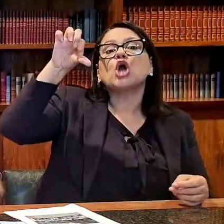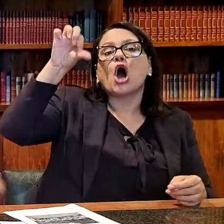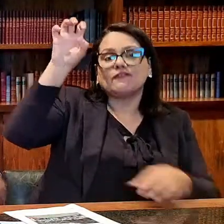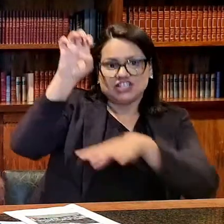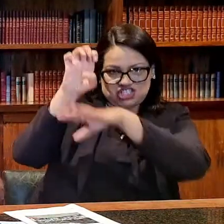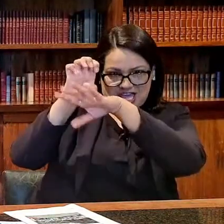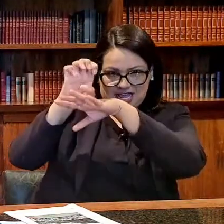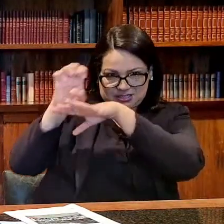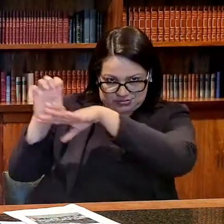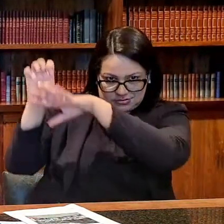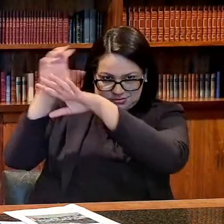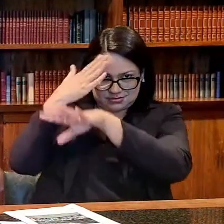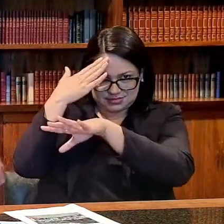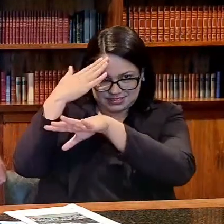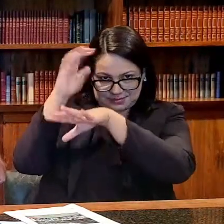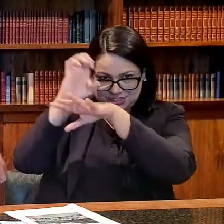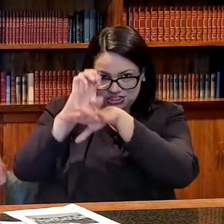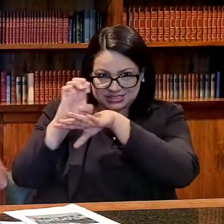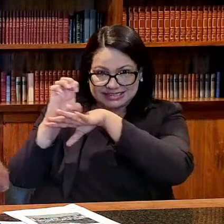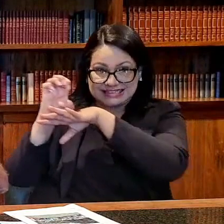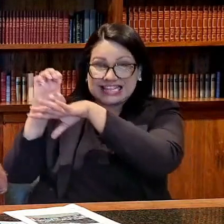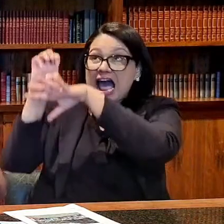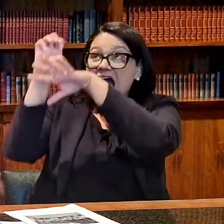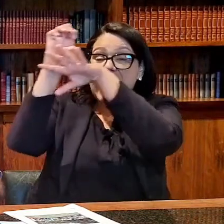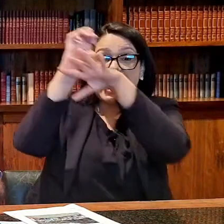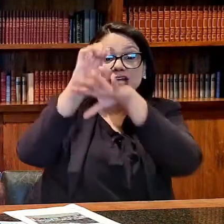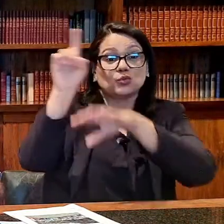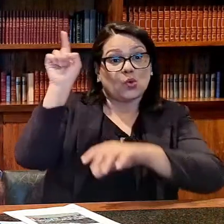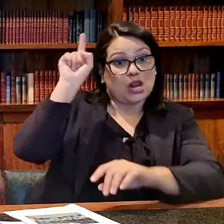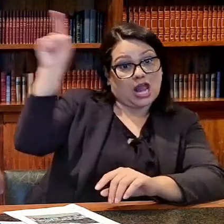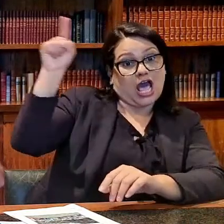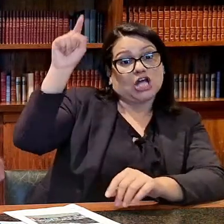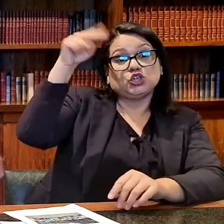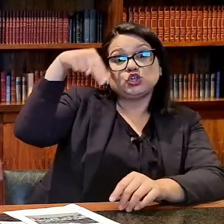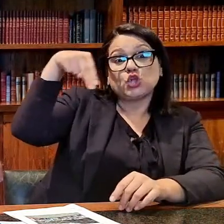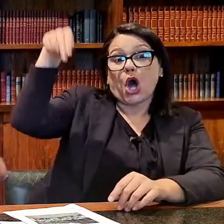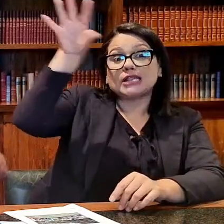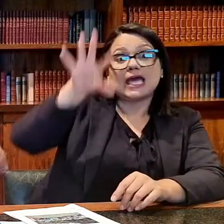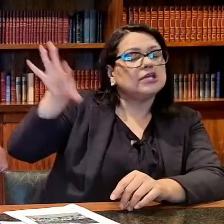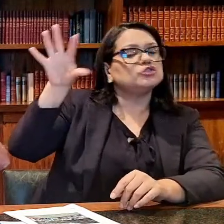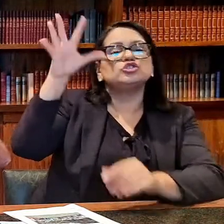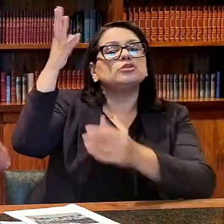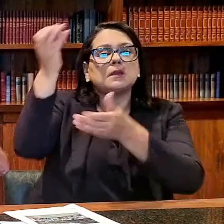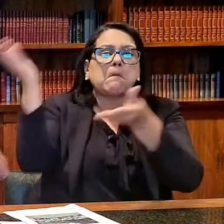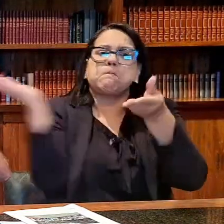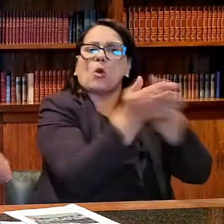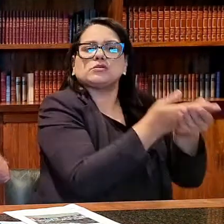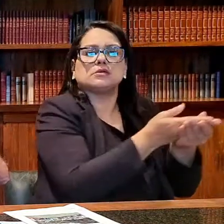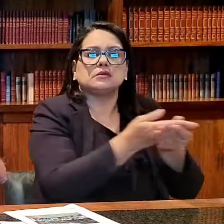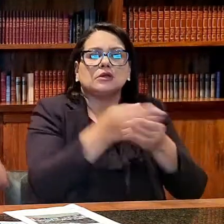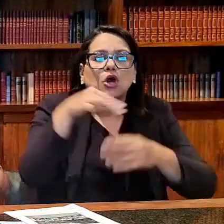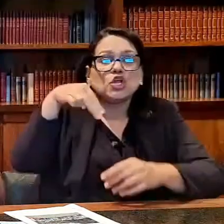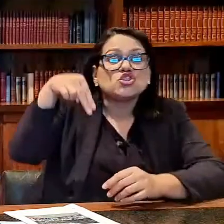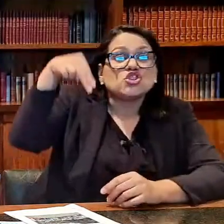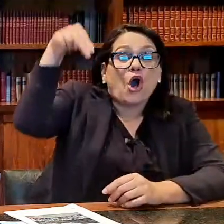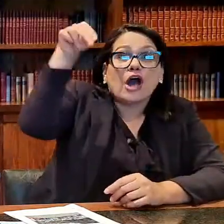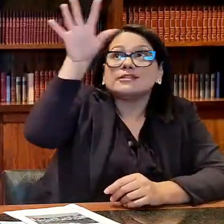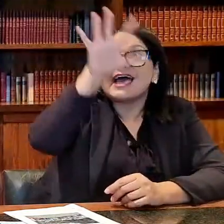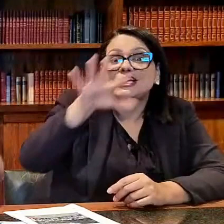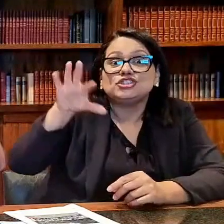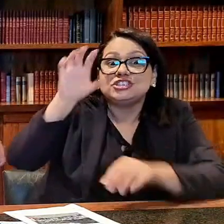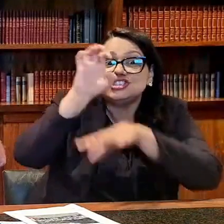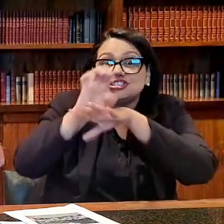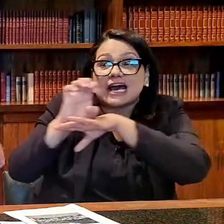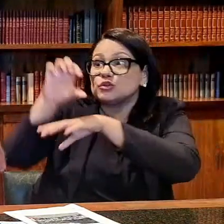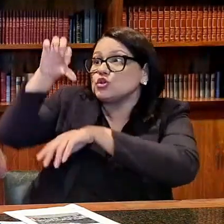9 estados. 9 estados. Esses 9 governadores entrar na justiça para não diminuir o preço do combustível.